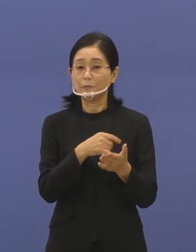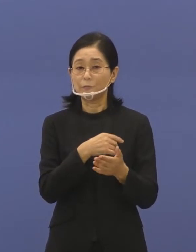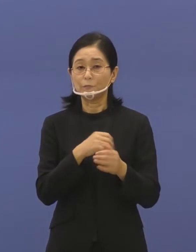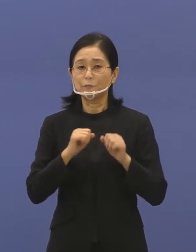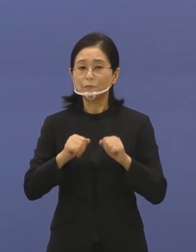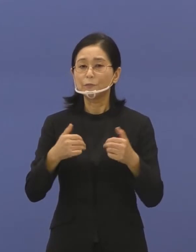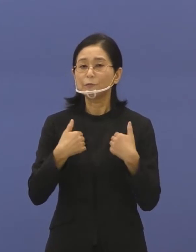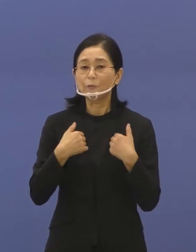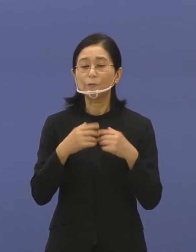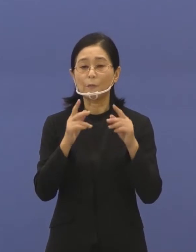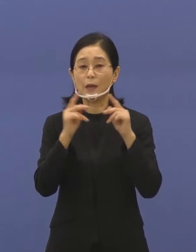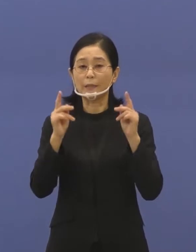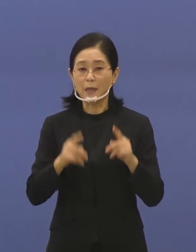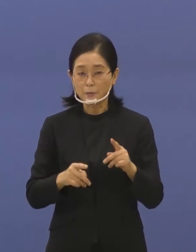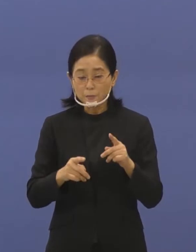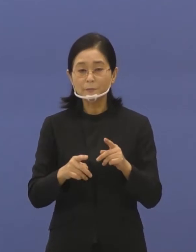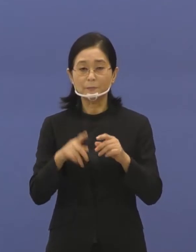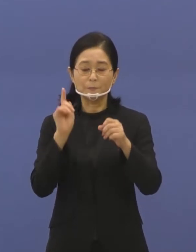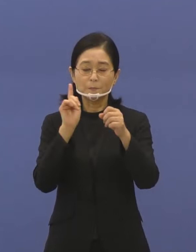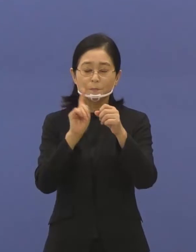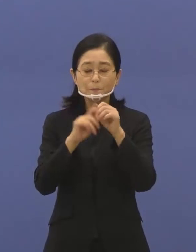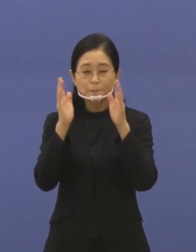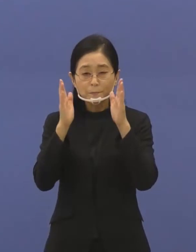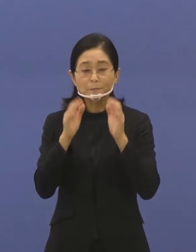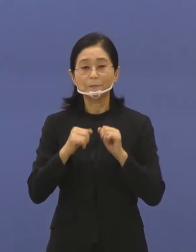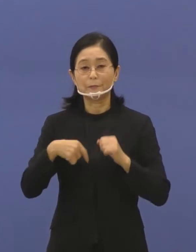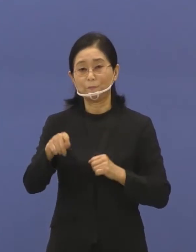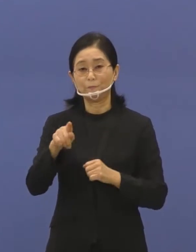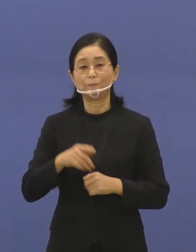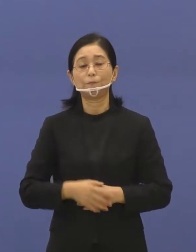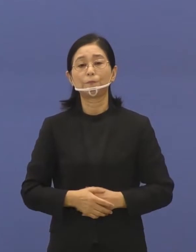というところでありまして、